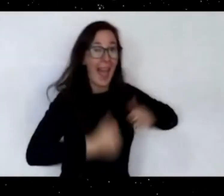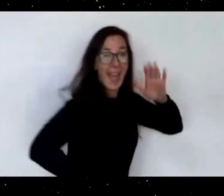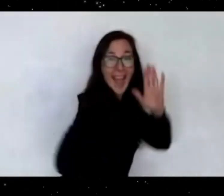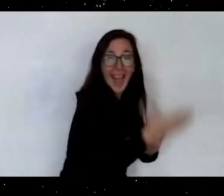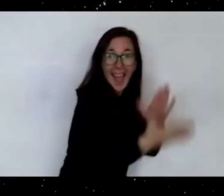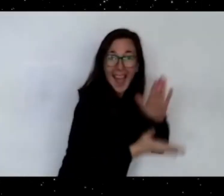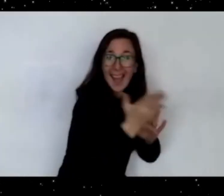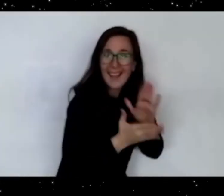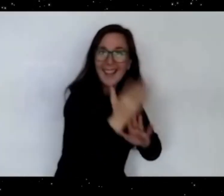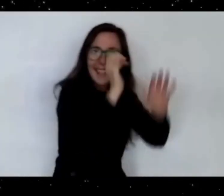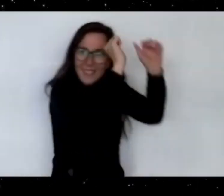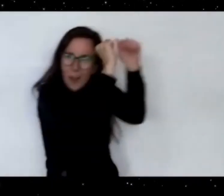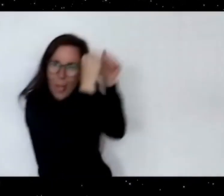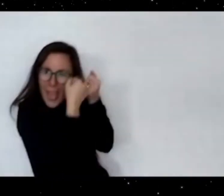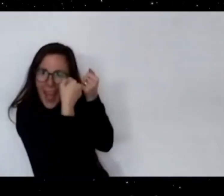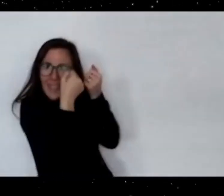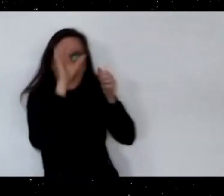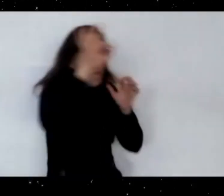esconderse.